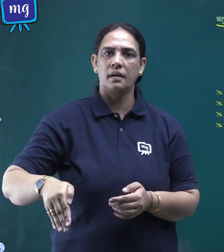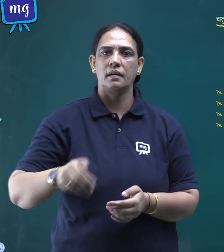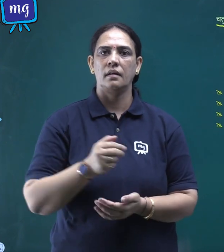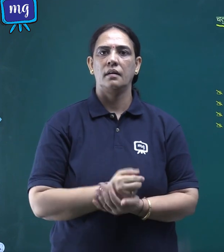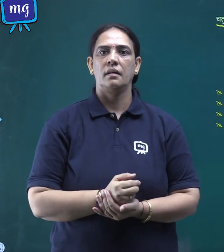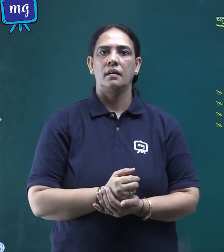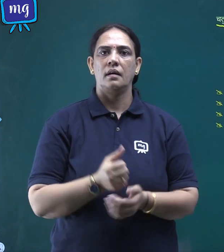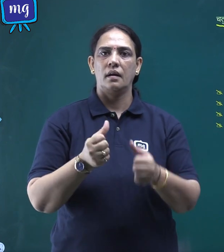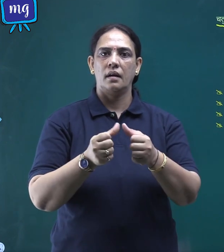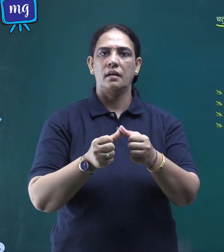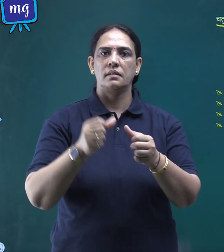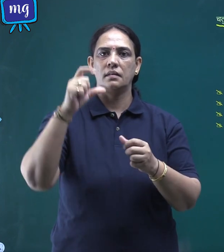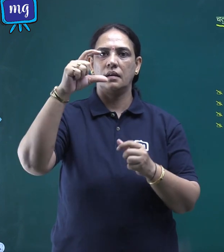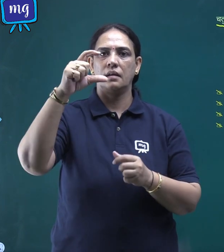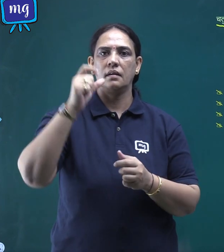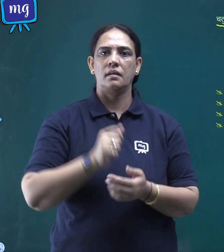ए सी